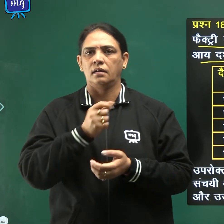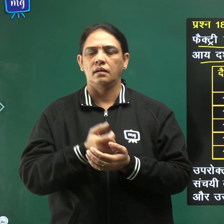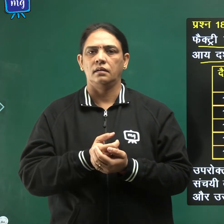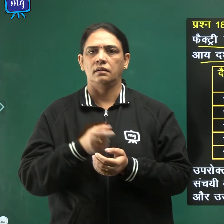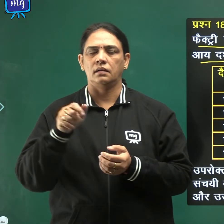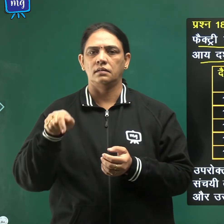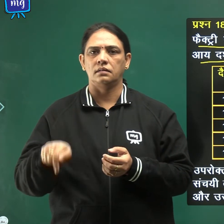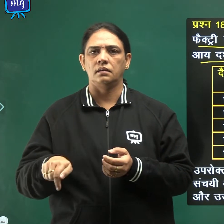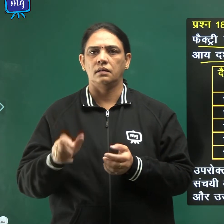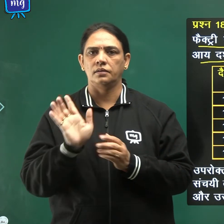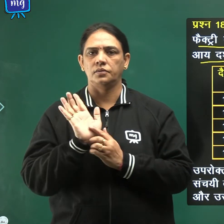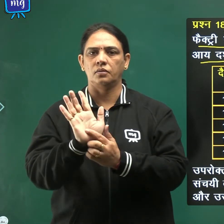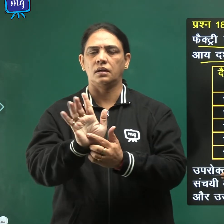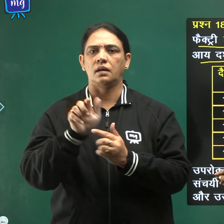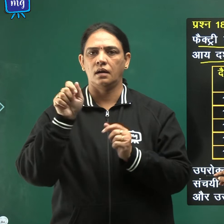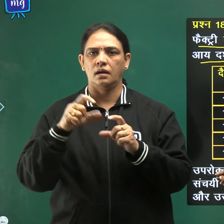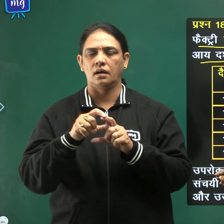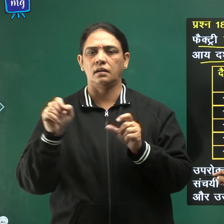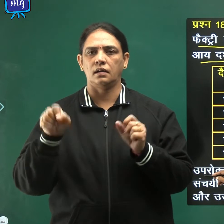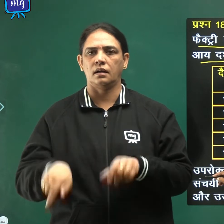दर्शाता है।